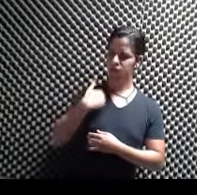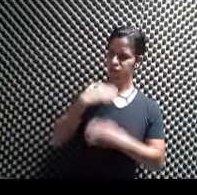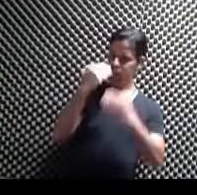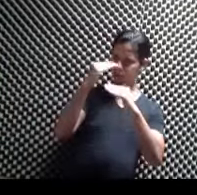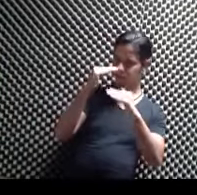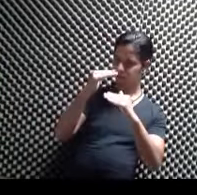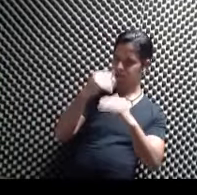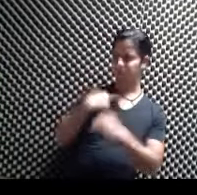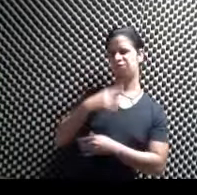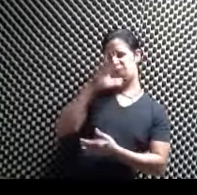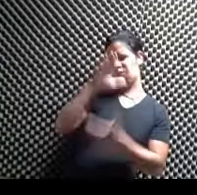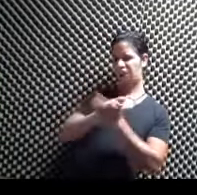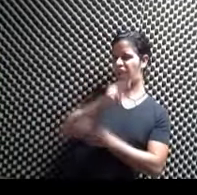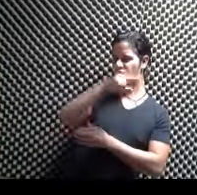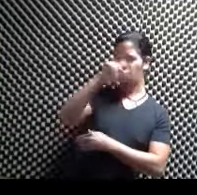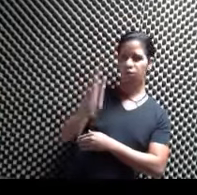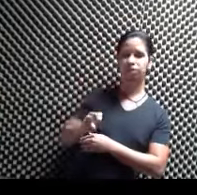Nunca.